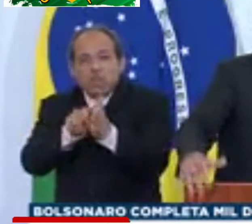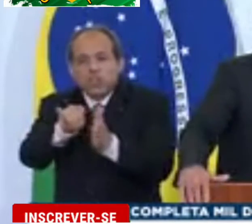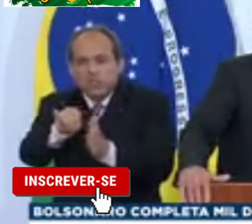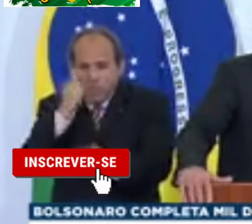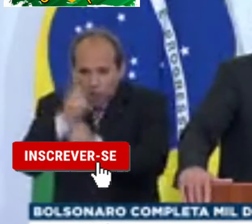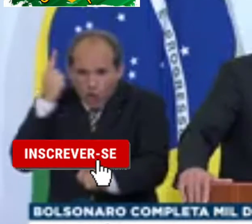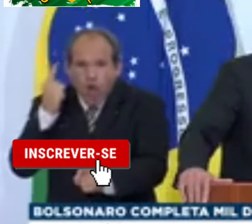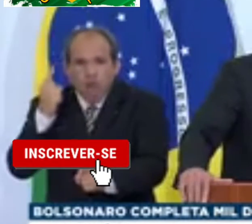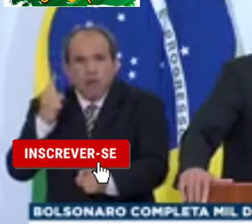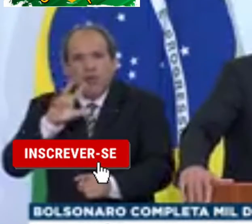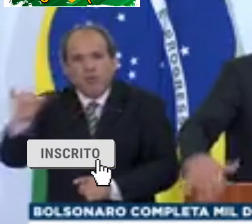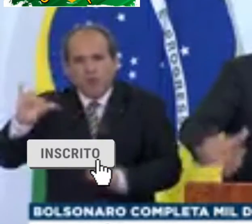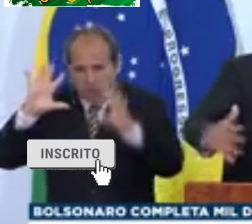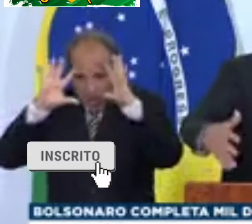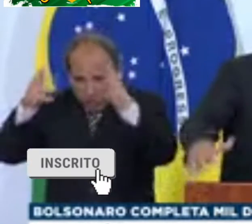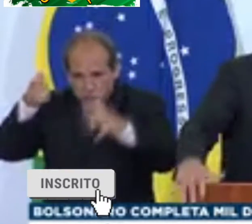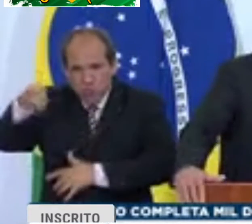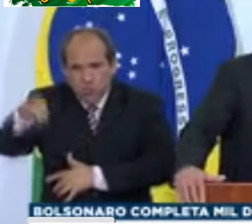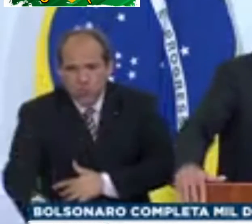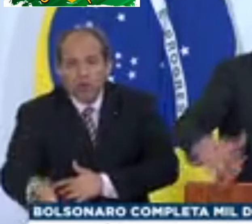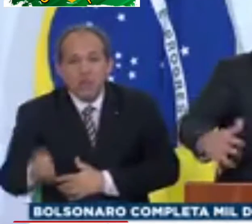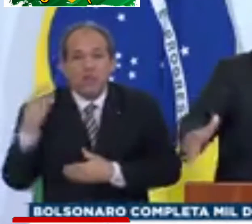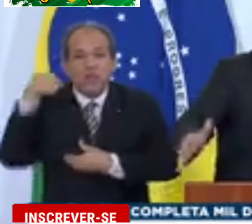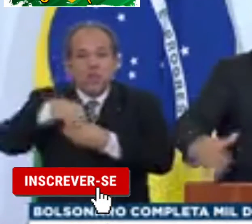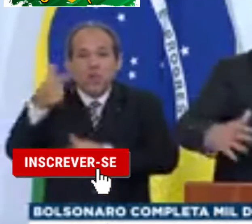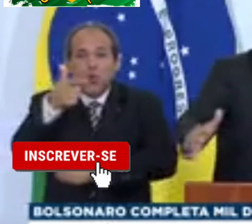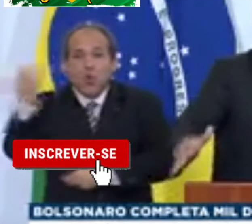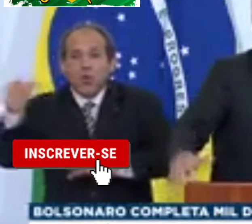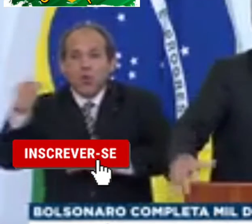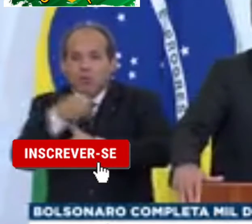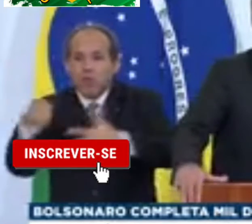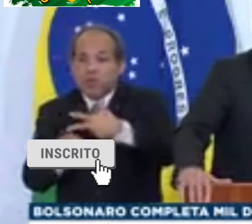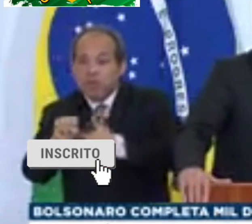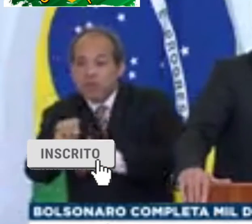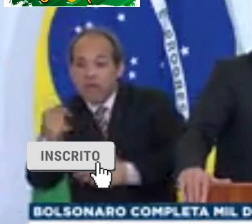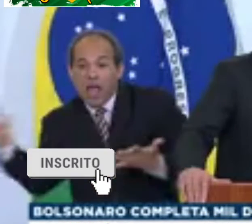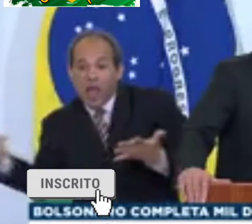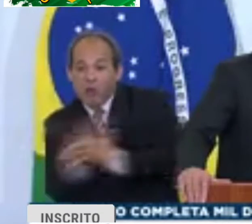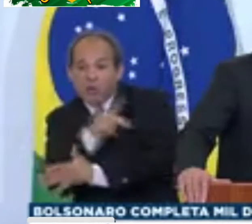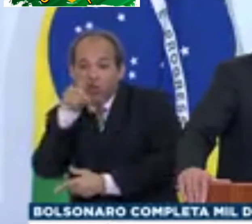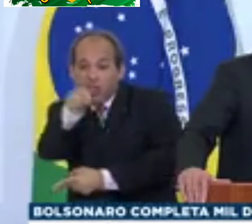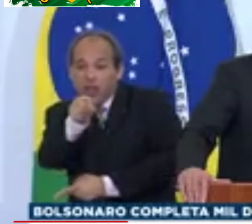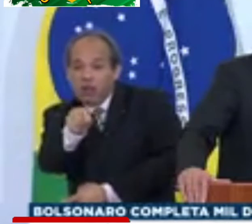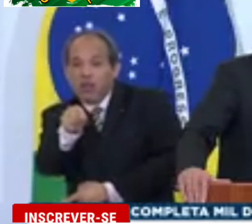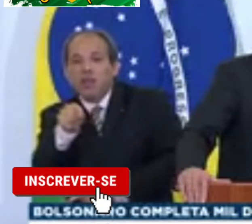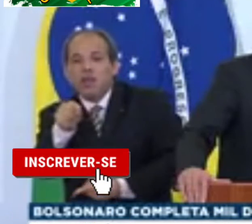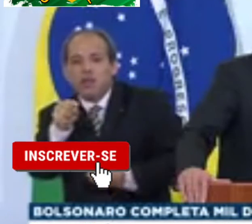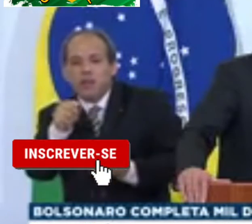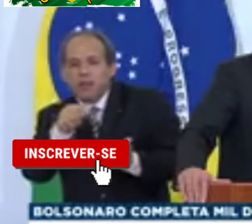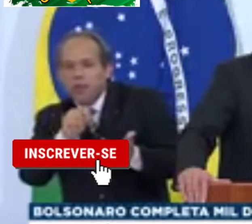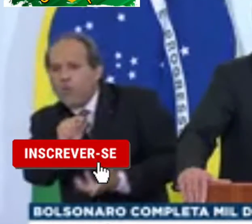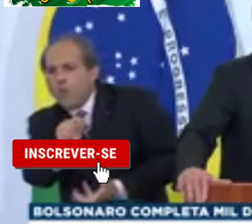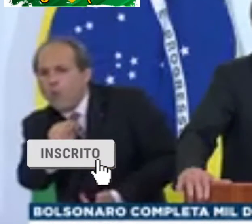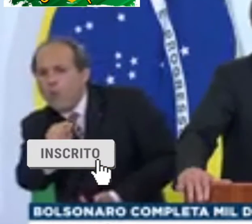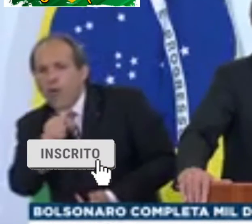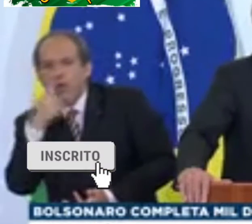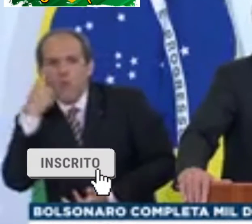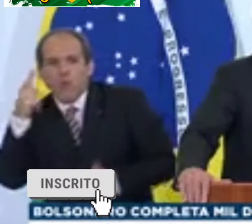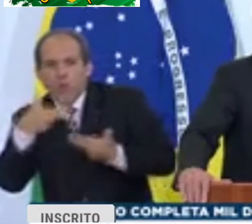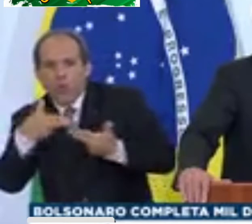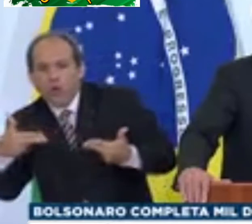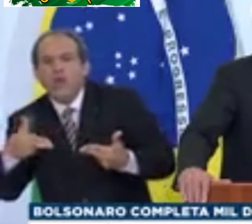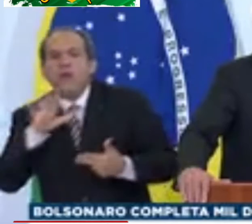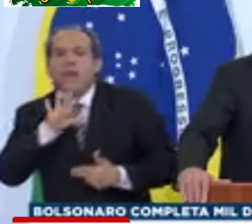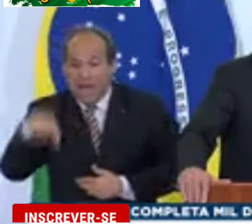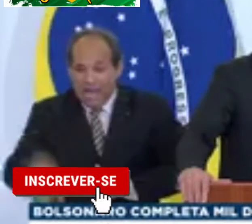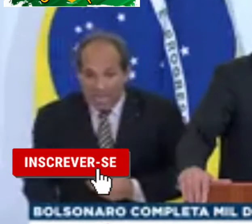tomar as providências cabíveis com outros poderes sobre aquele possível ato irregular. Mas diminuiu muito a corrupção